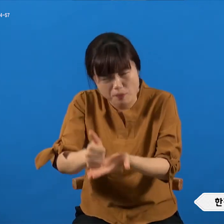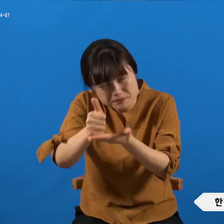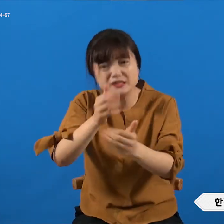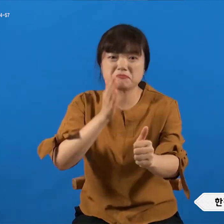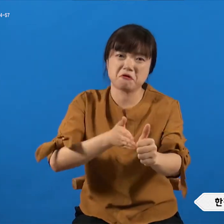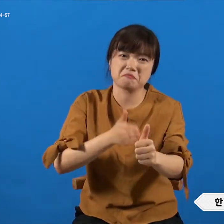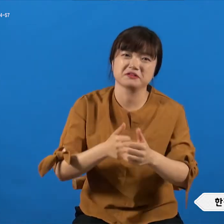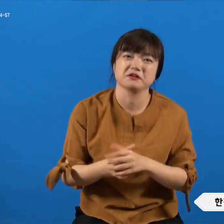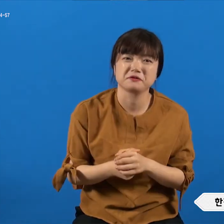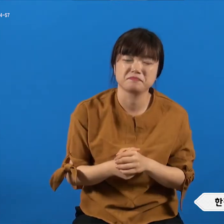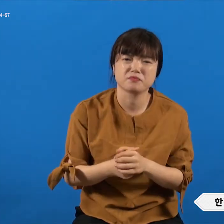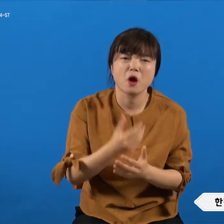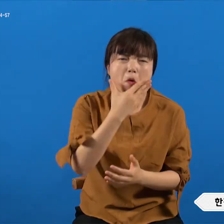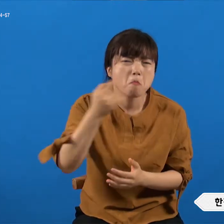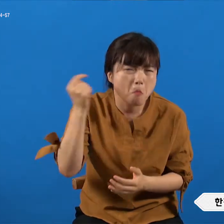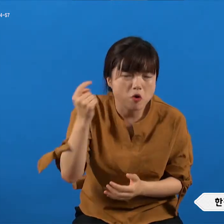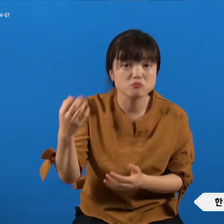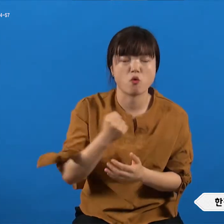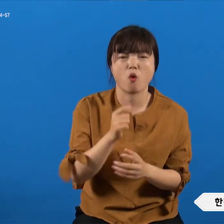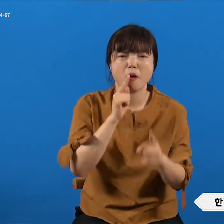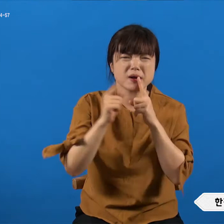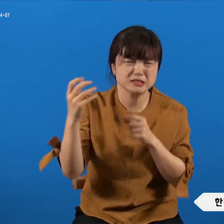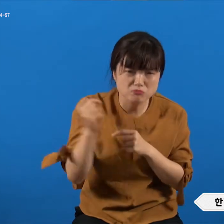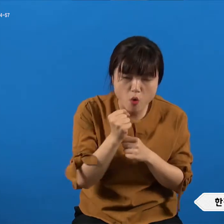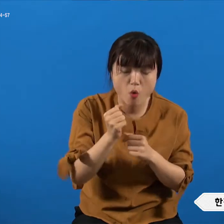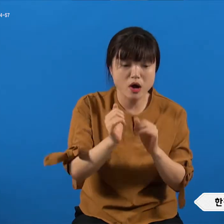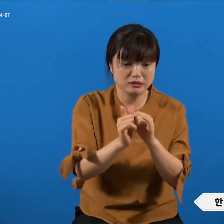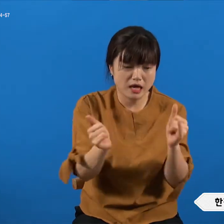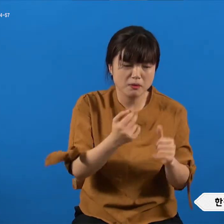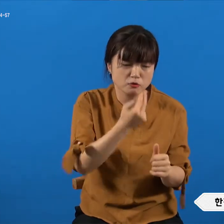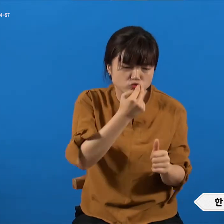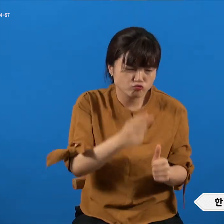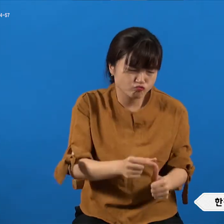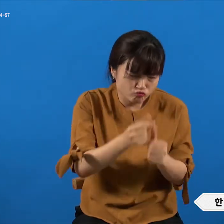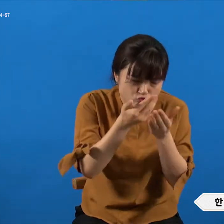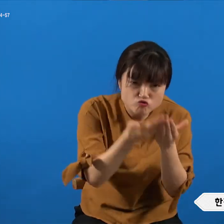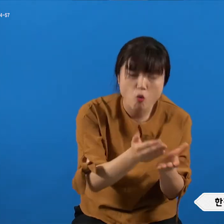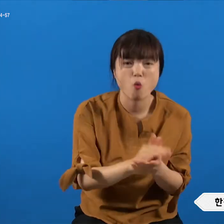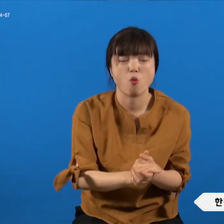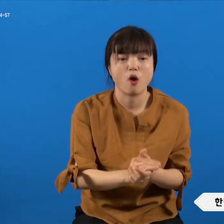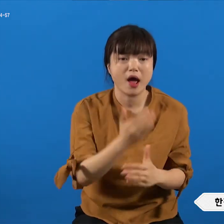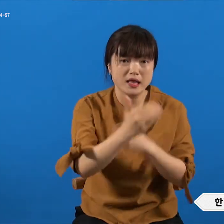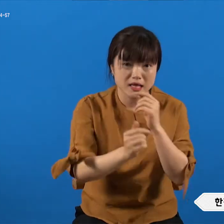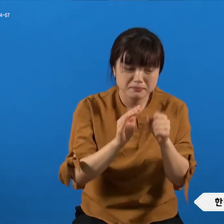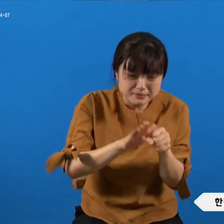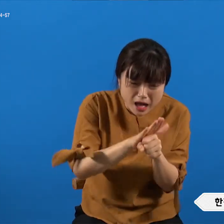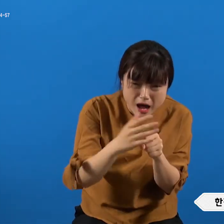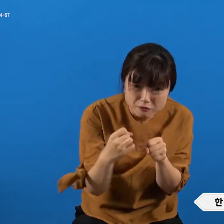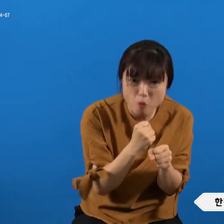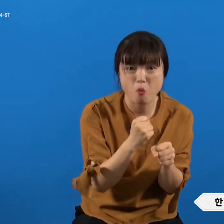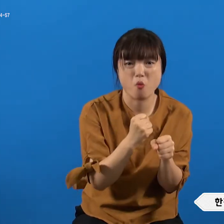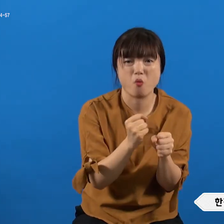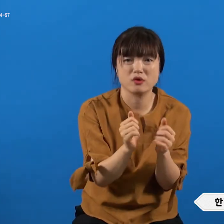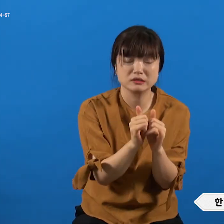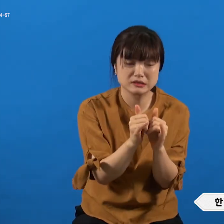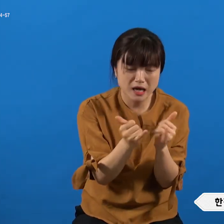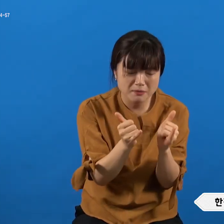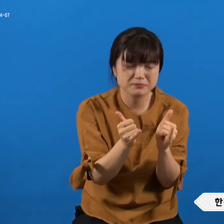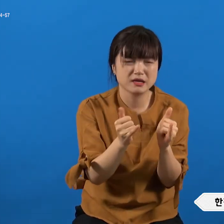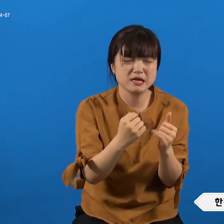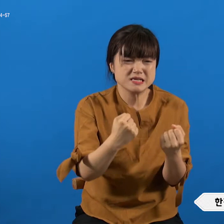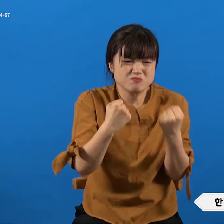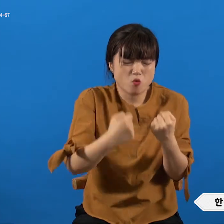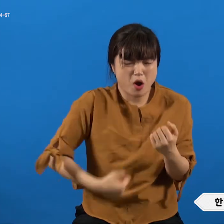됩니다. 복음으로, 말씀으로 사람들을 살려내고 또 하나님의 사랑으로 사람들에게